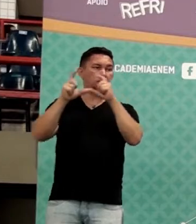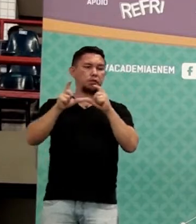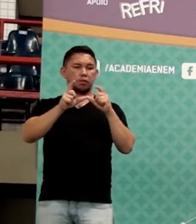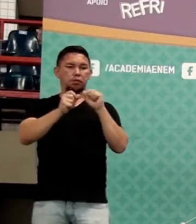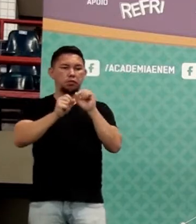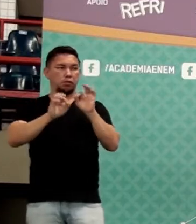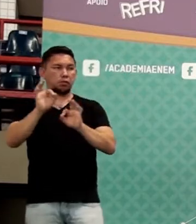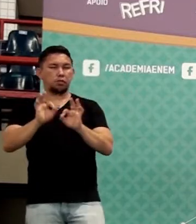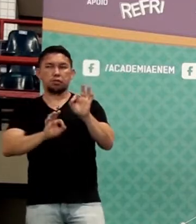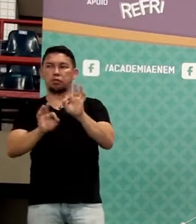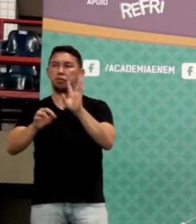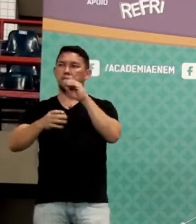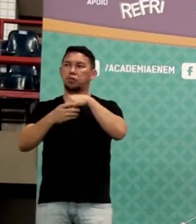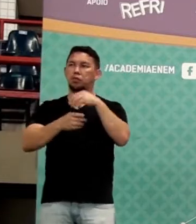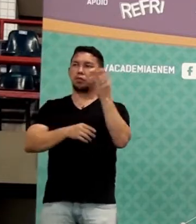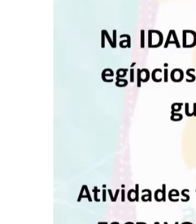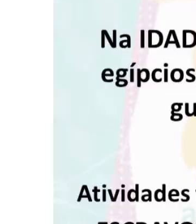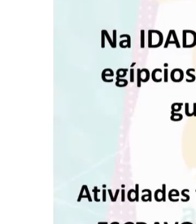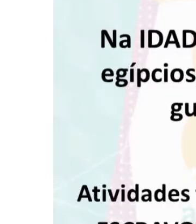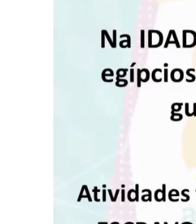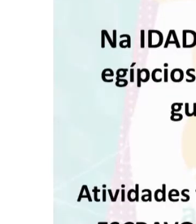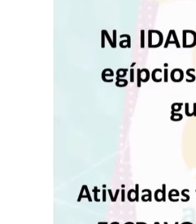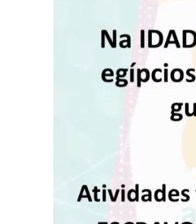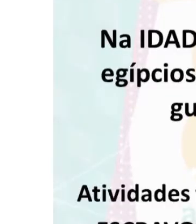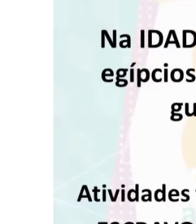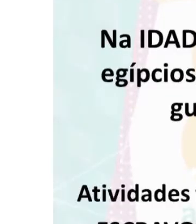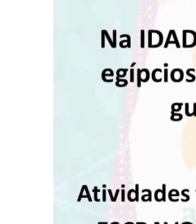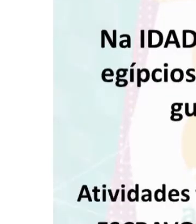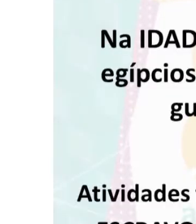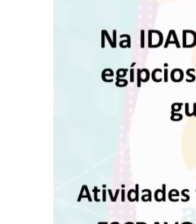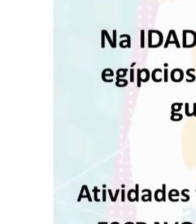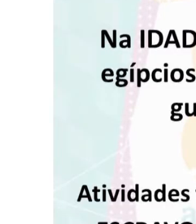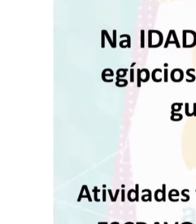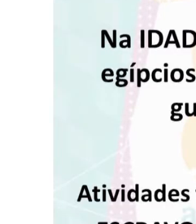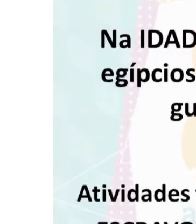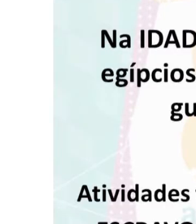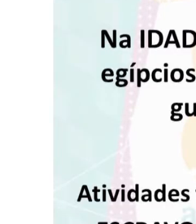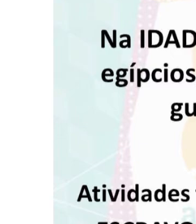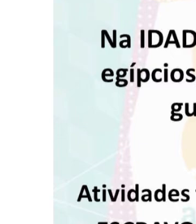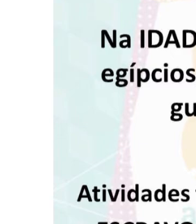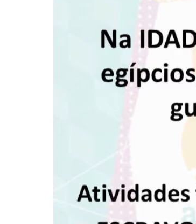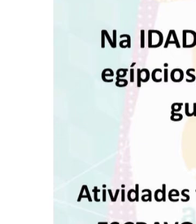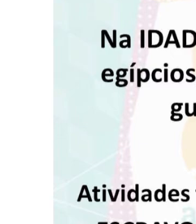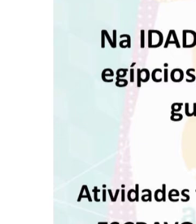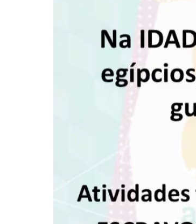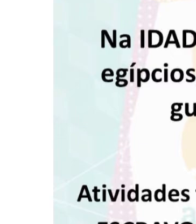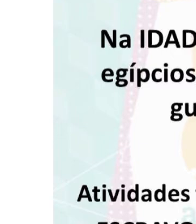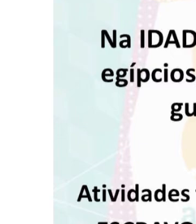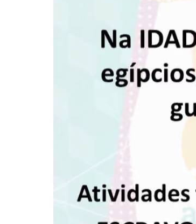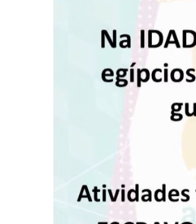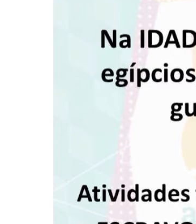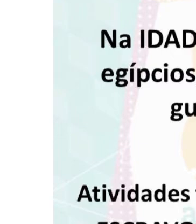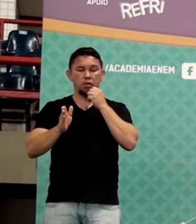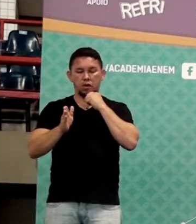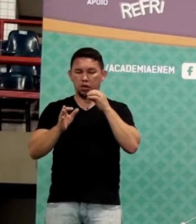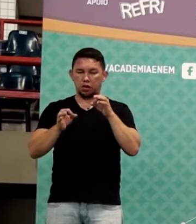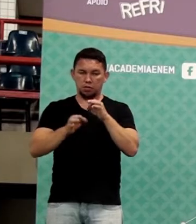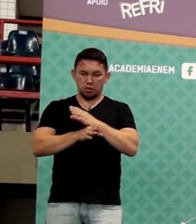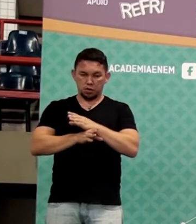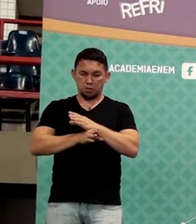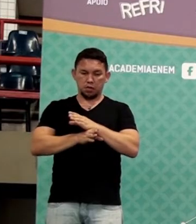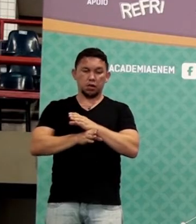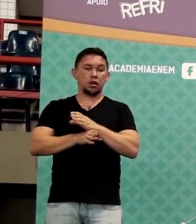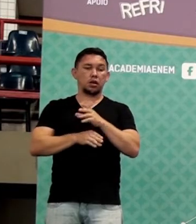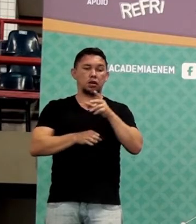se organizavam naquela época. Bom, na Idade Antiga, nós já estamos saindo da pré-história e nós